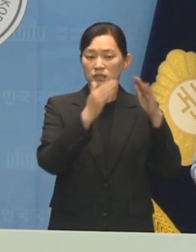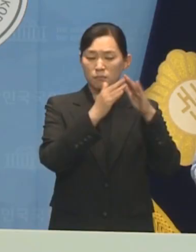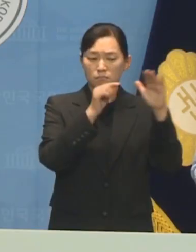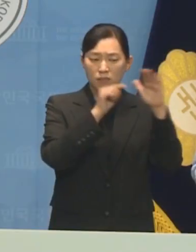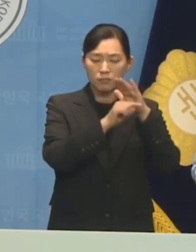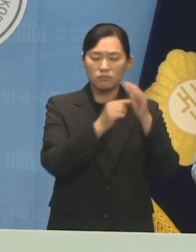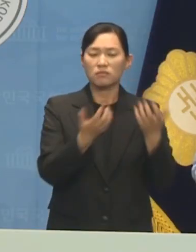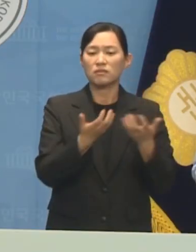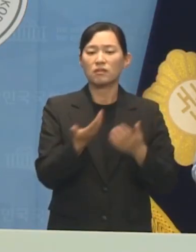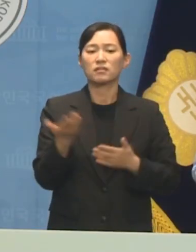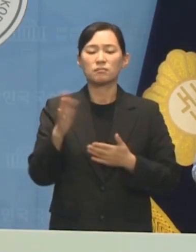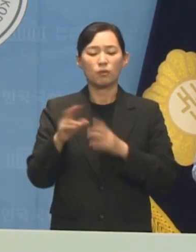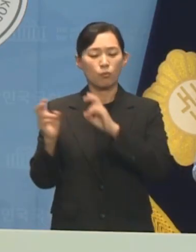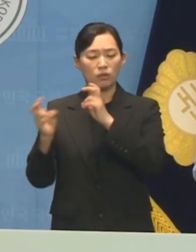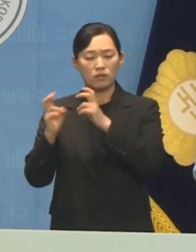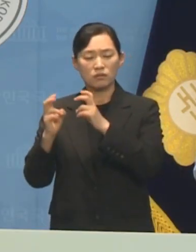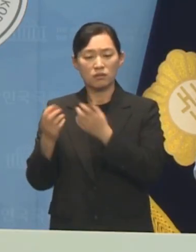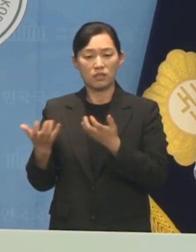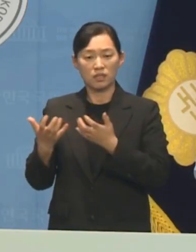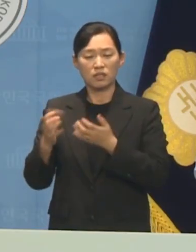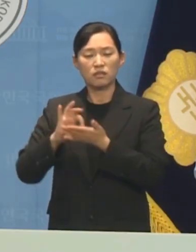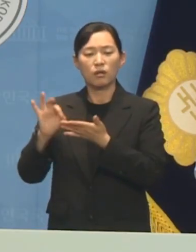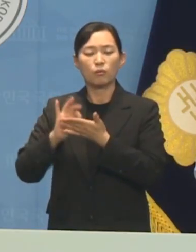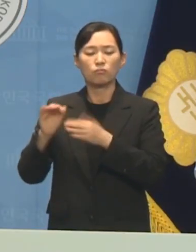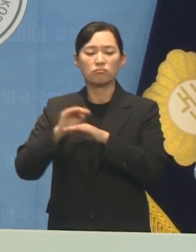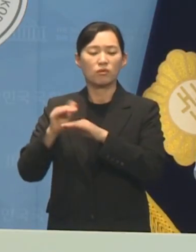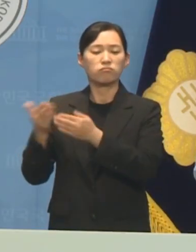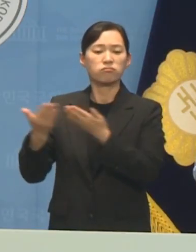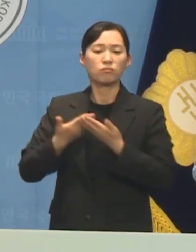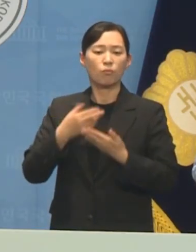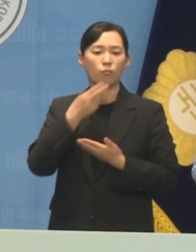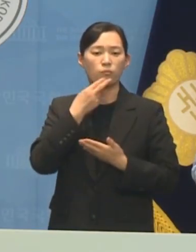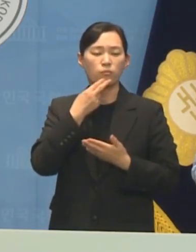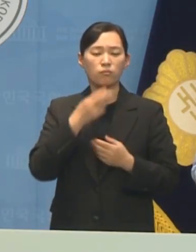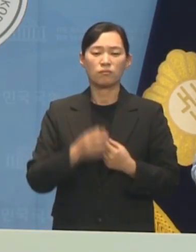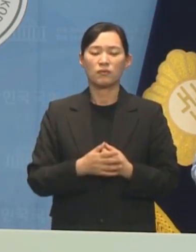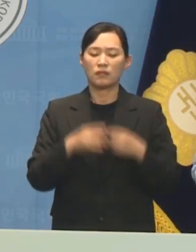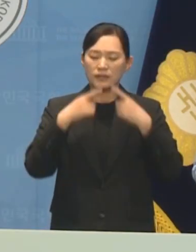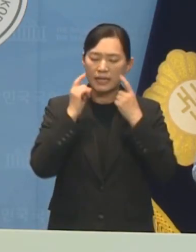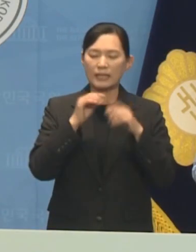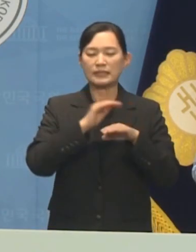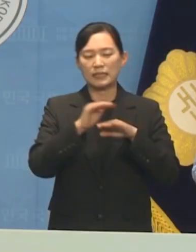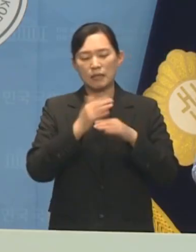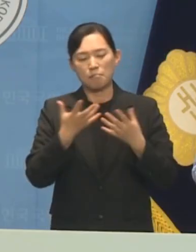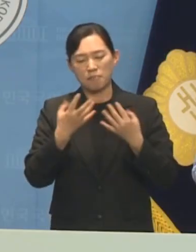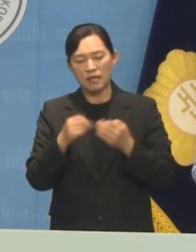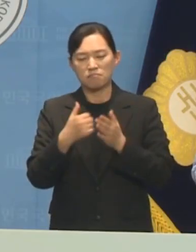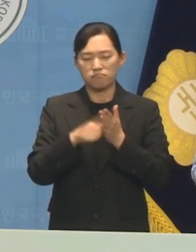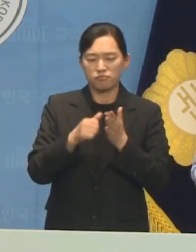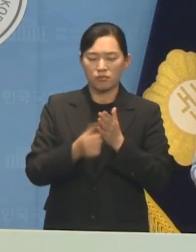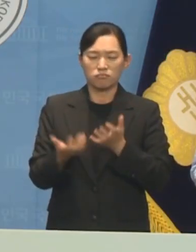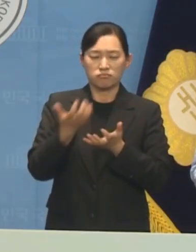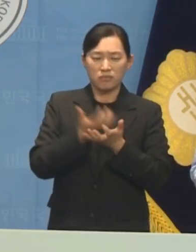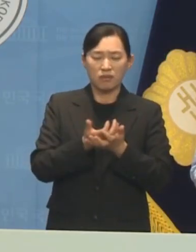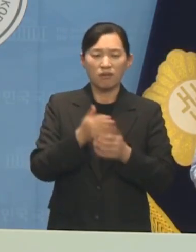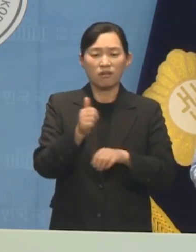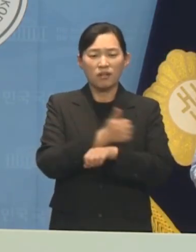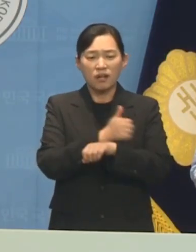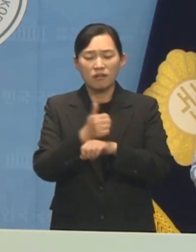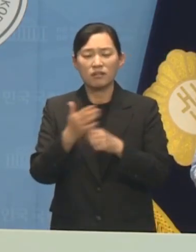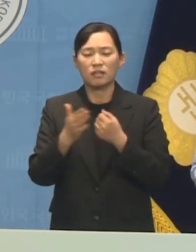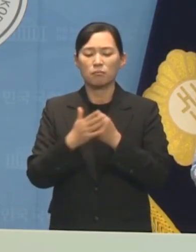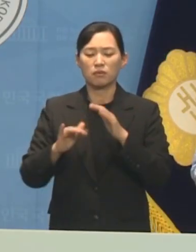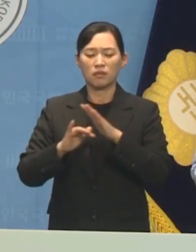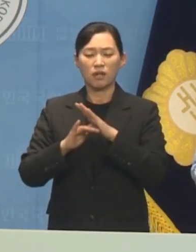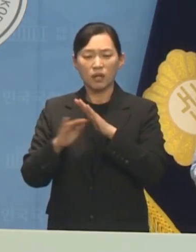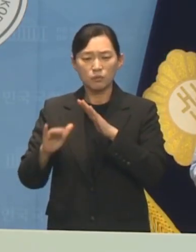수행하지만 회사에서 업무용 차량을 제공하지 않고 있습니다. 개인 차량에 많은 회사 물품을 싣고 다니다 보니